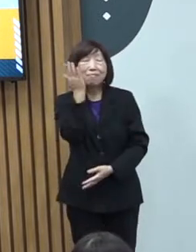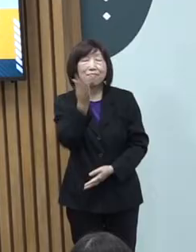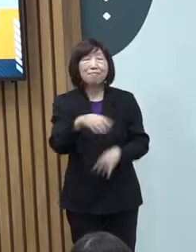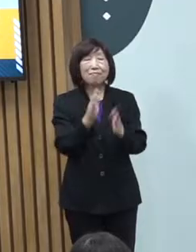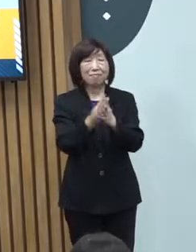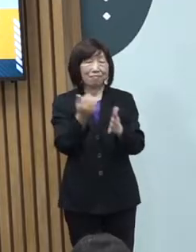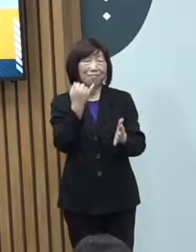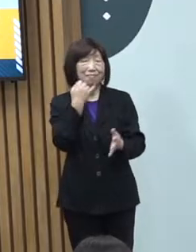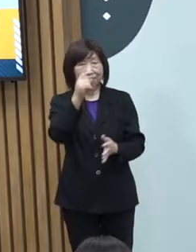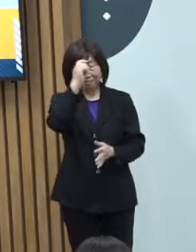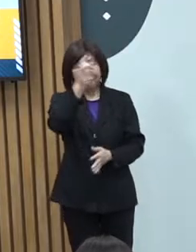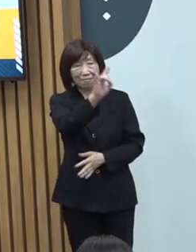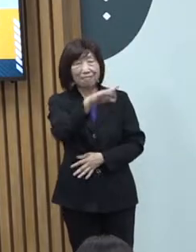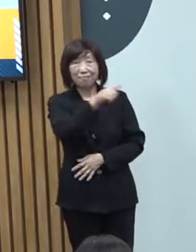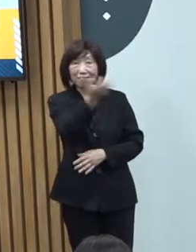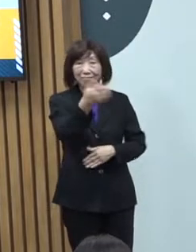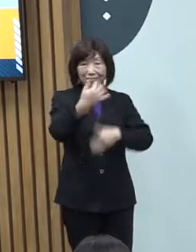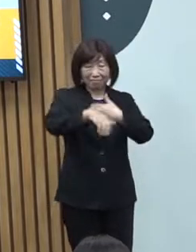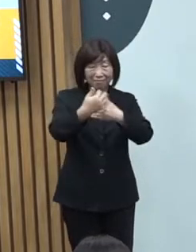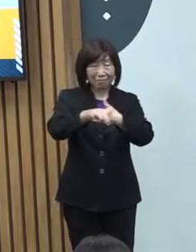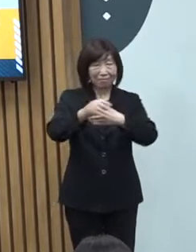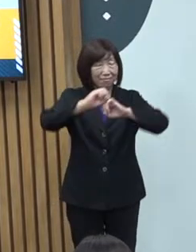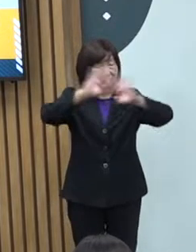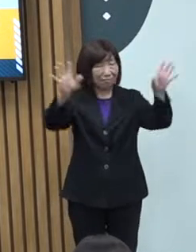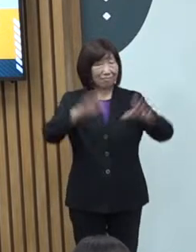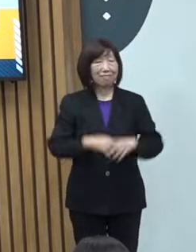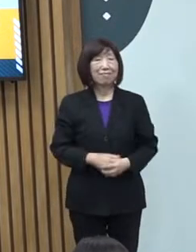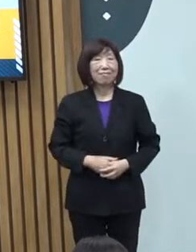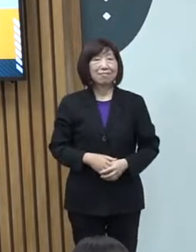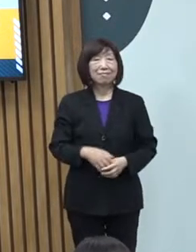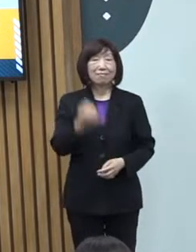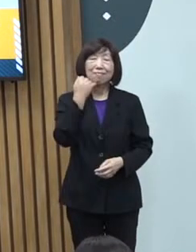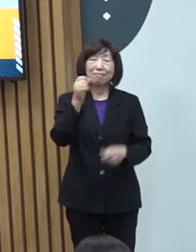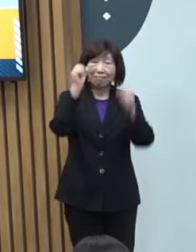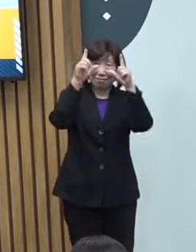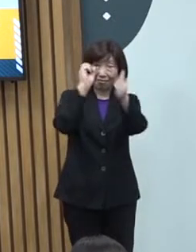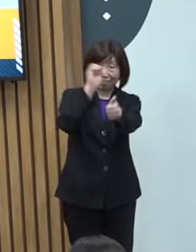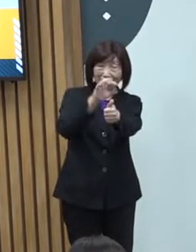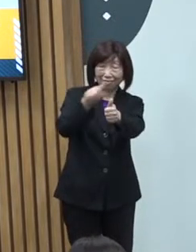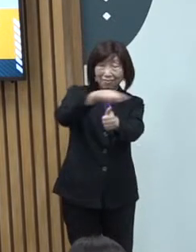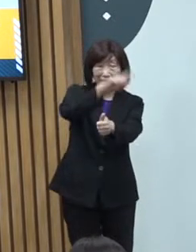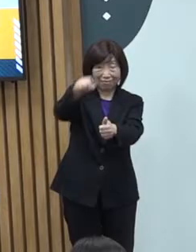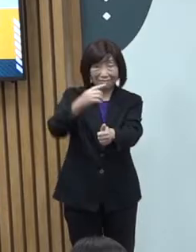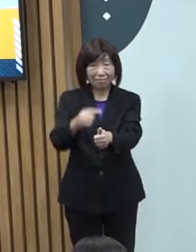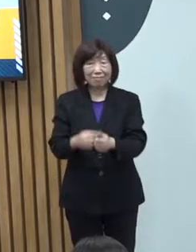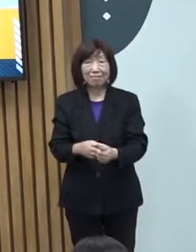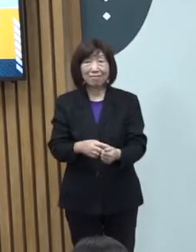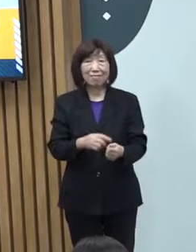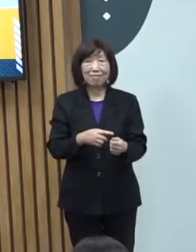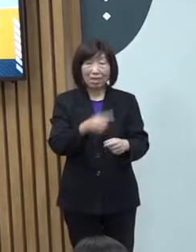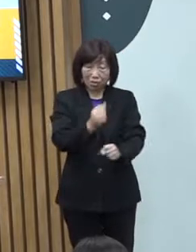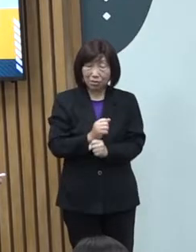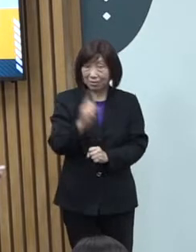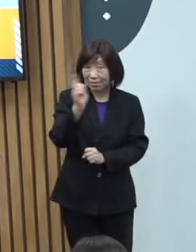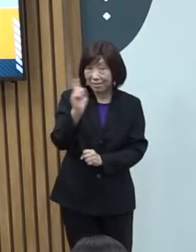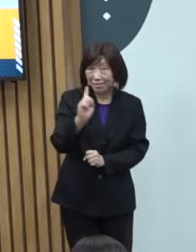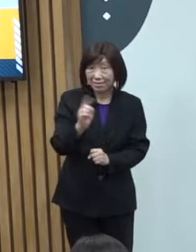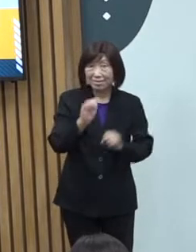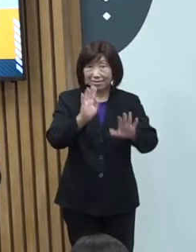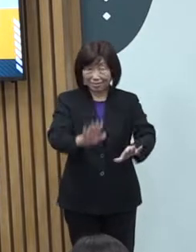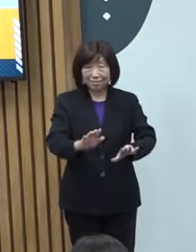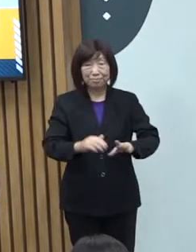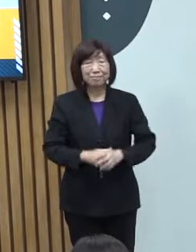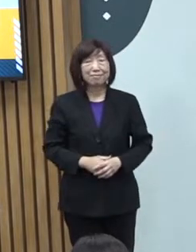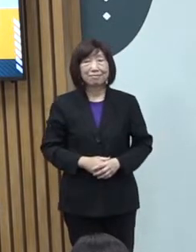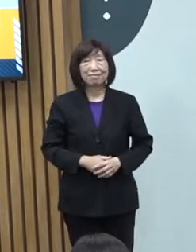希望呢借由淑芳阿姨的宣导，也能够提醒所有的纳税义务人相关的注意事项。那么紧接下来